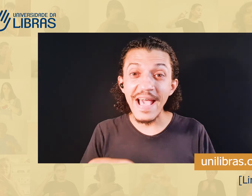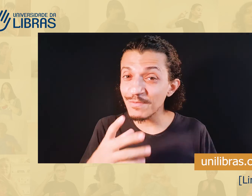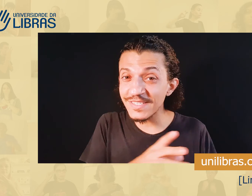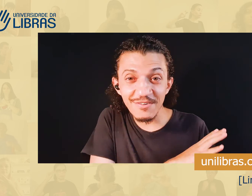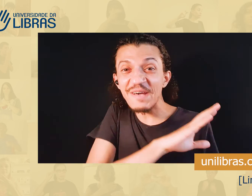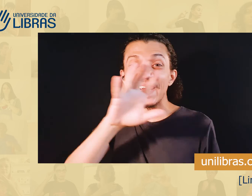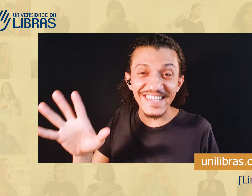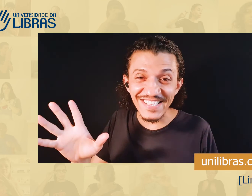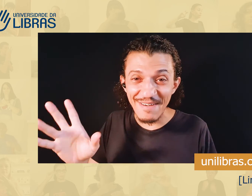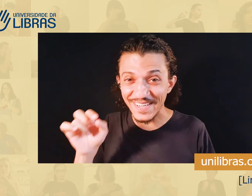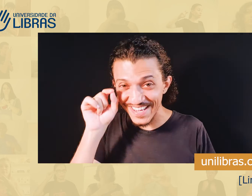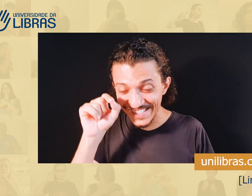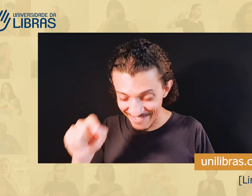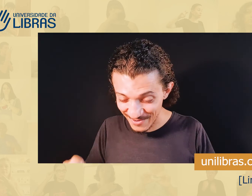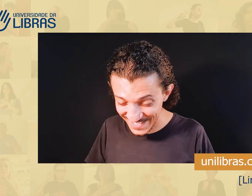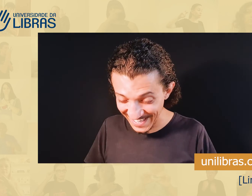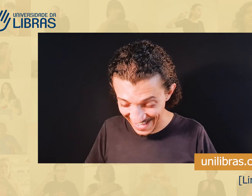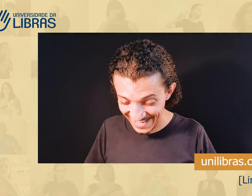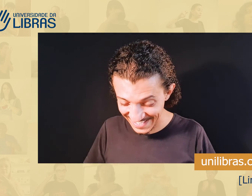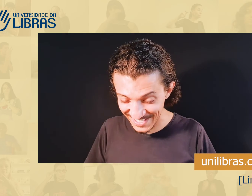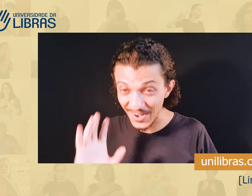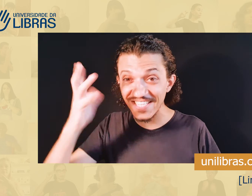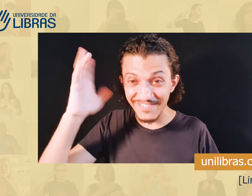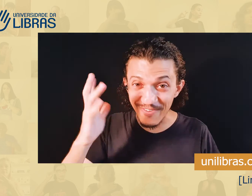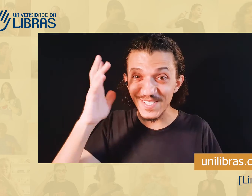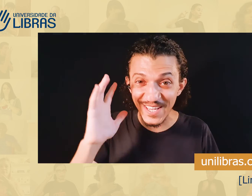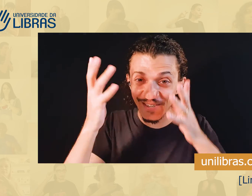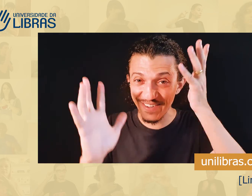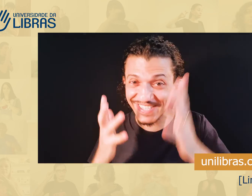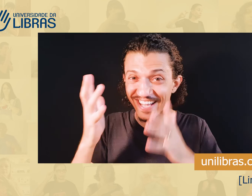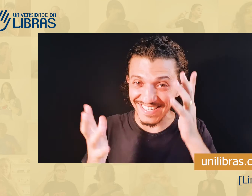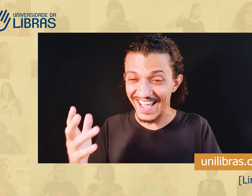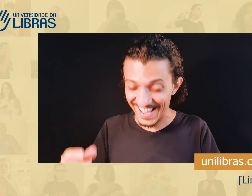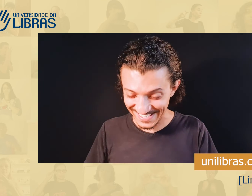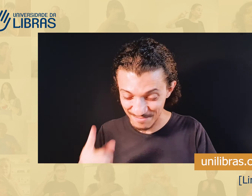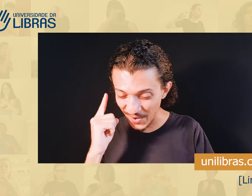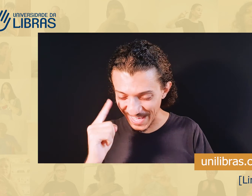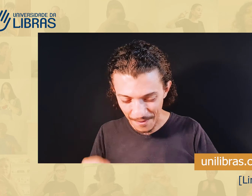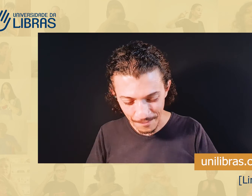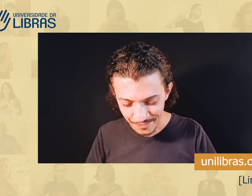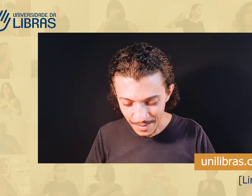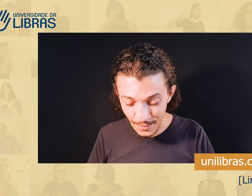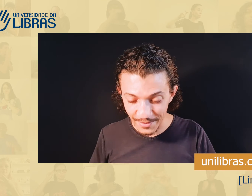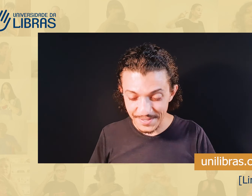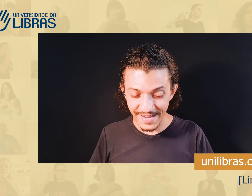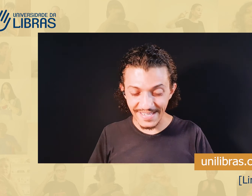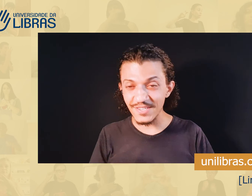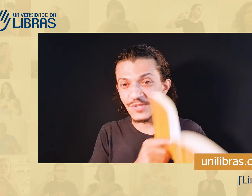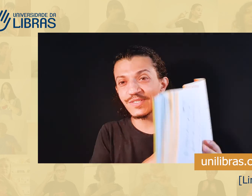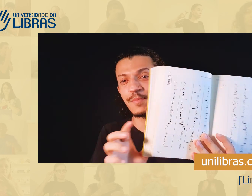mesmo que você não saiba nada de Libras, você vai conseguir ler essas histórias e vai conseguir, inclusive, sinalizar elas. Por quê? Porque os sinais que nós usamos